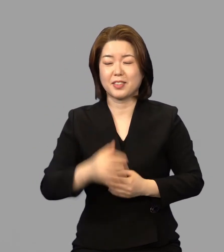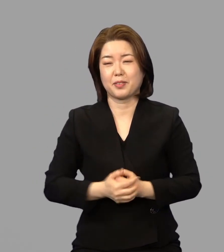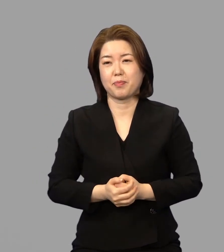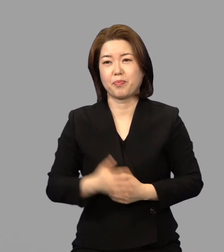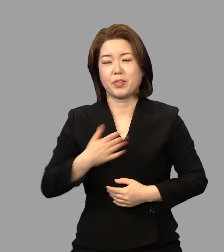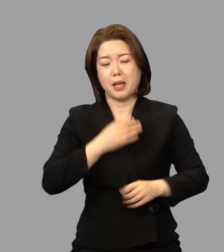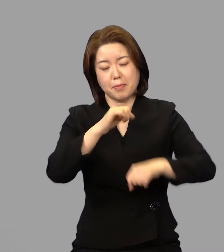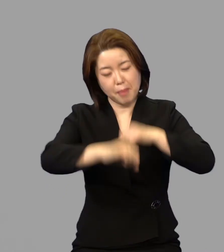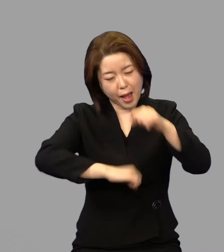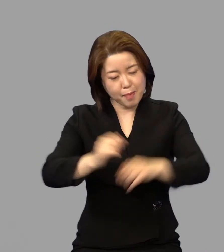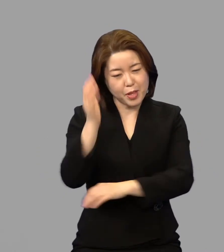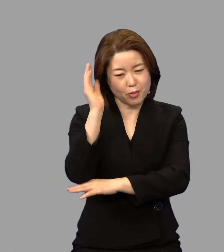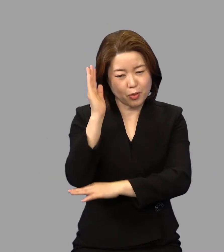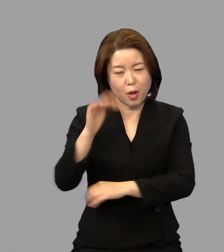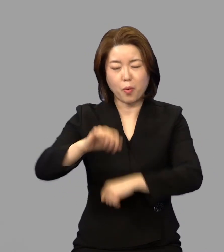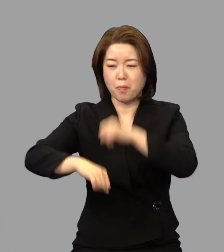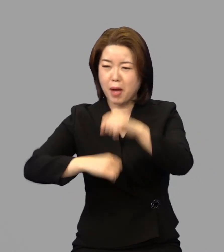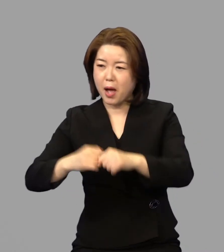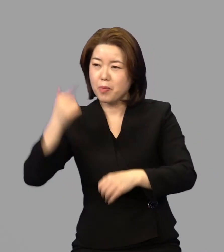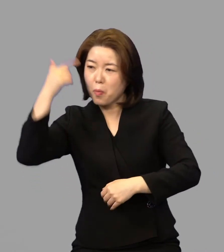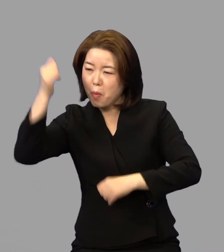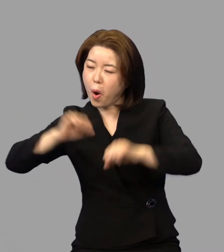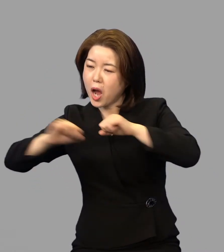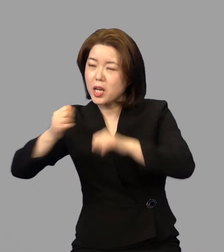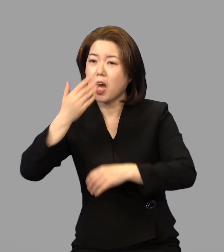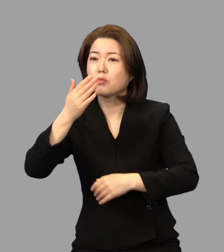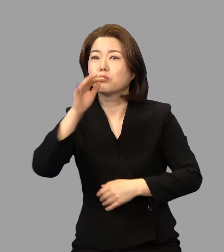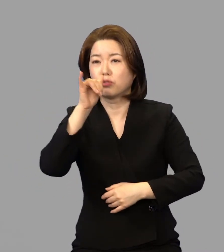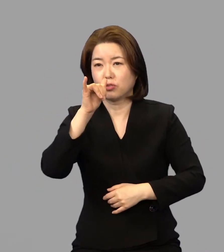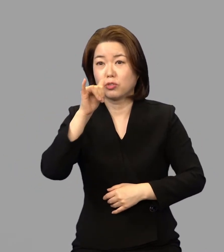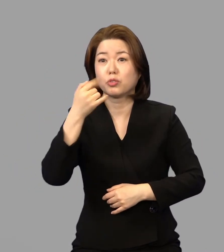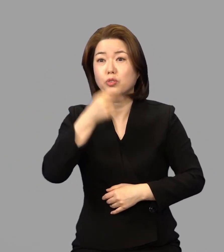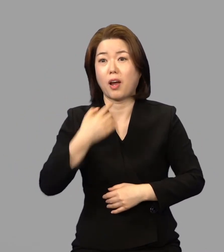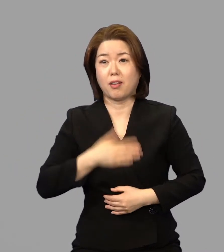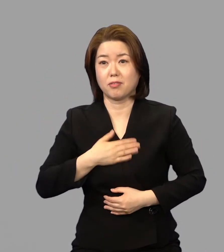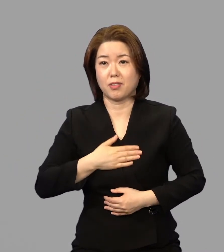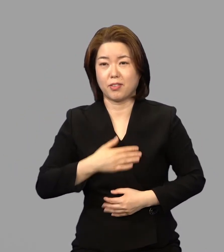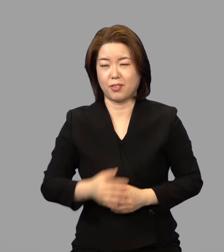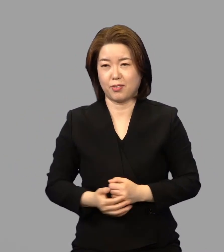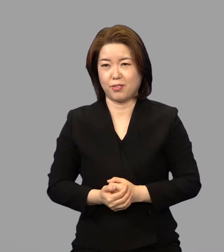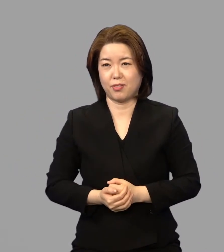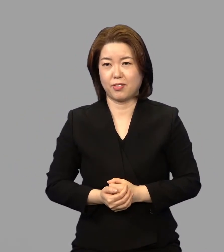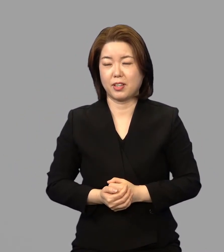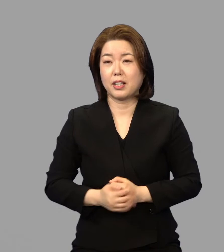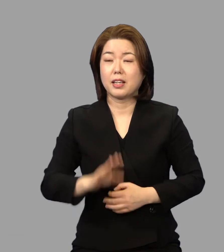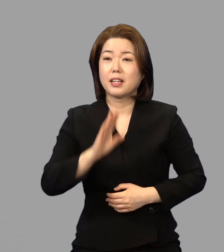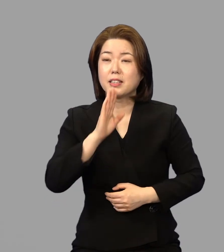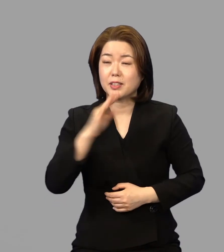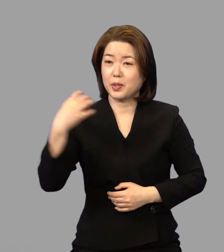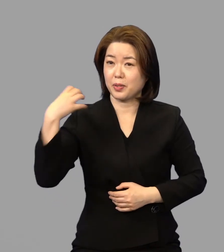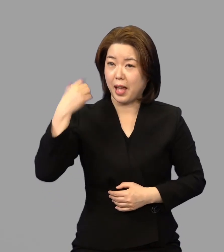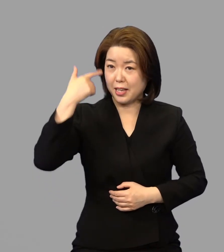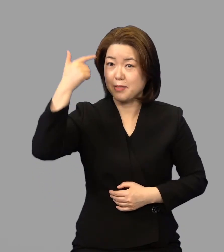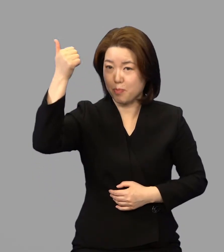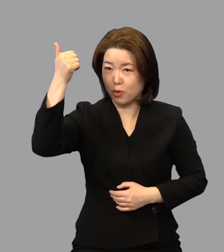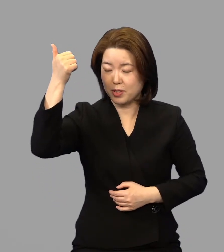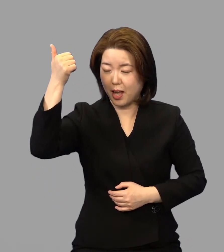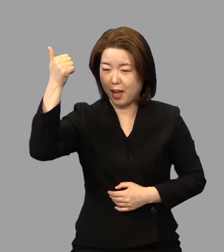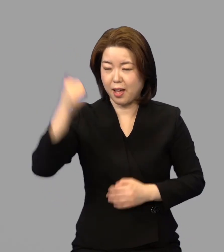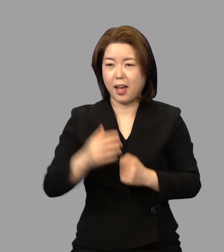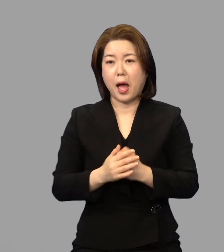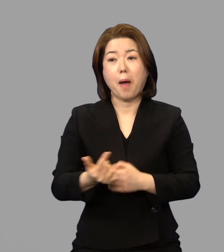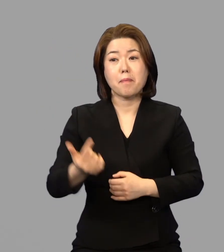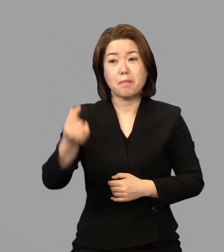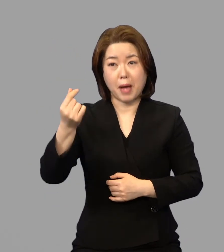설교하고 마음대로 목회할 수 있는 줄 알았어요. 담임 목사로 나가면. 실제로 담임 목사 빠른 이른